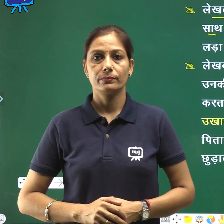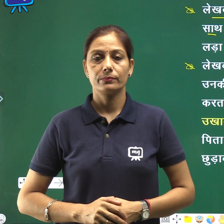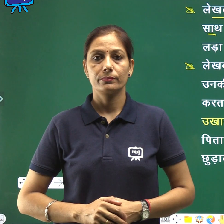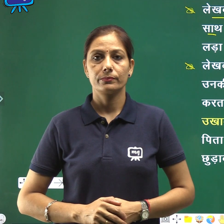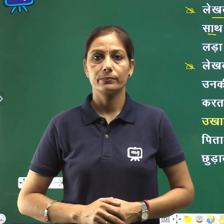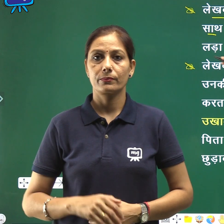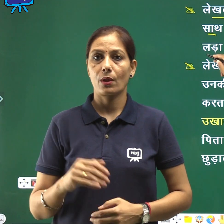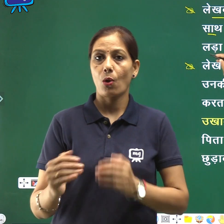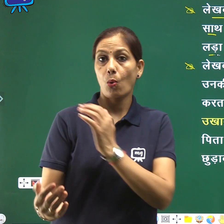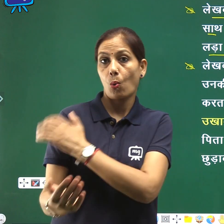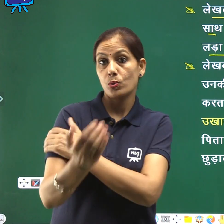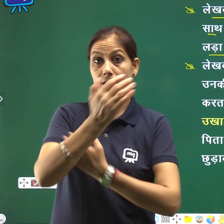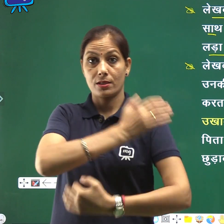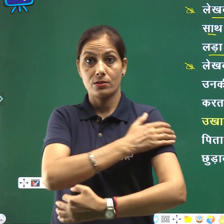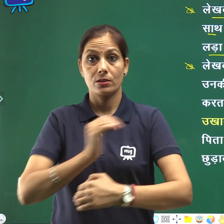कुश्ती भी लड़ा करते थे।